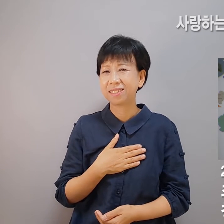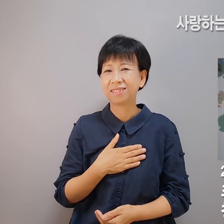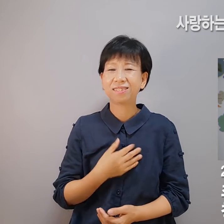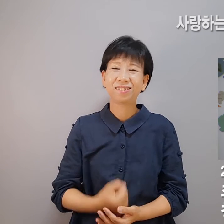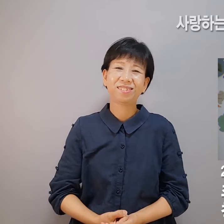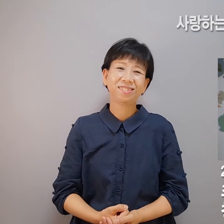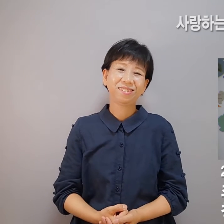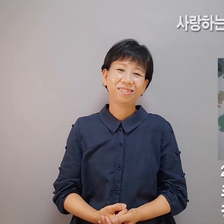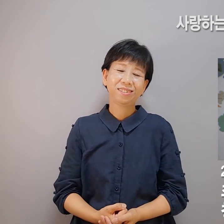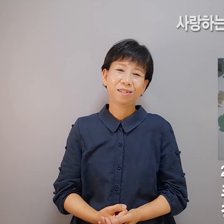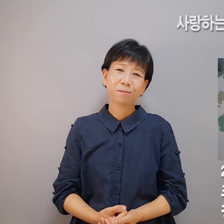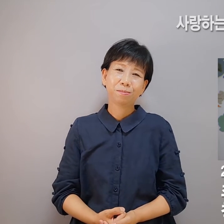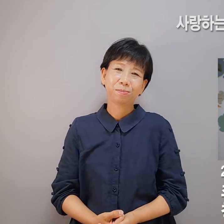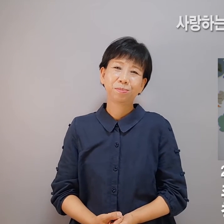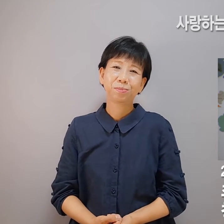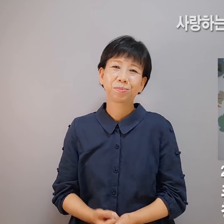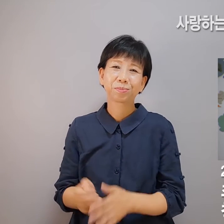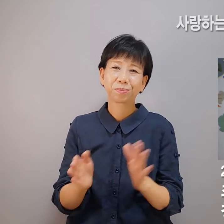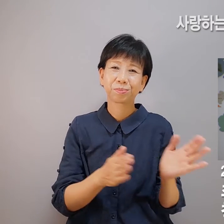또 한 가지,